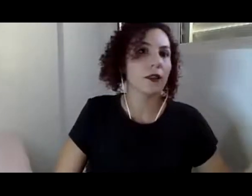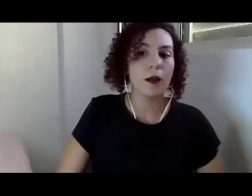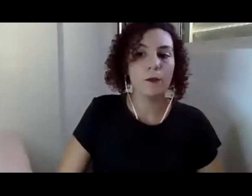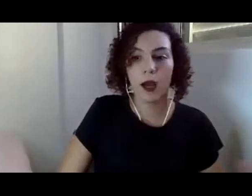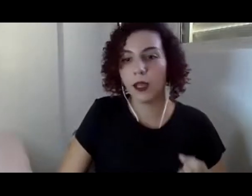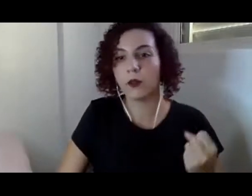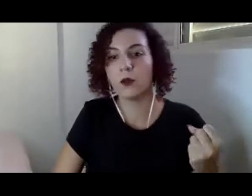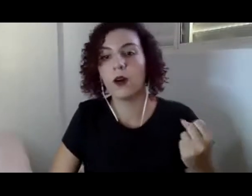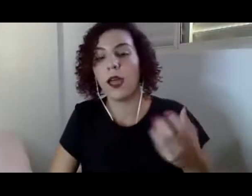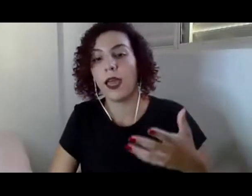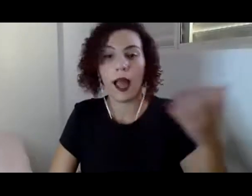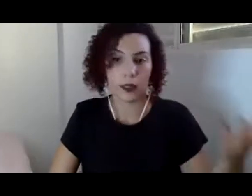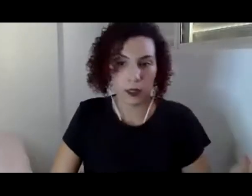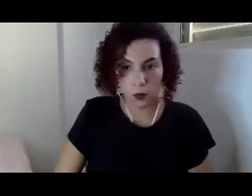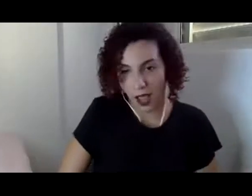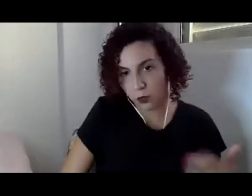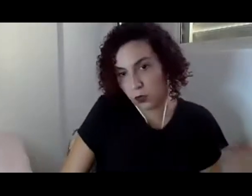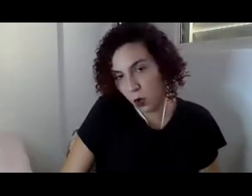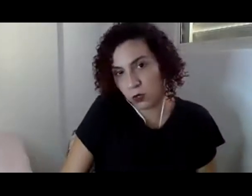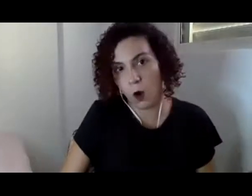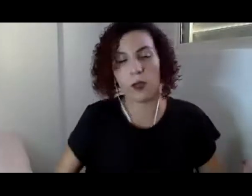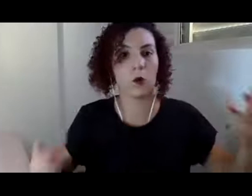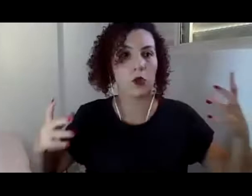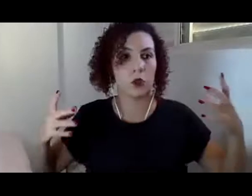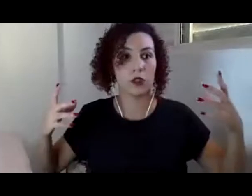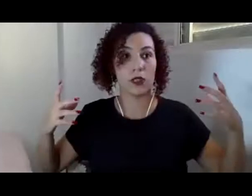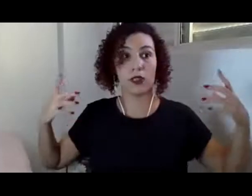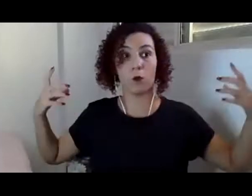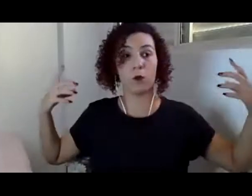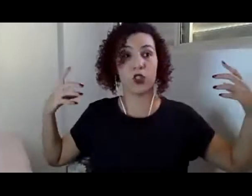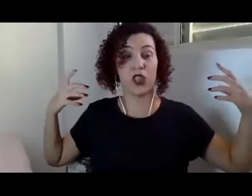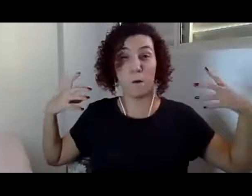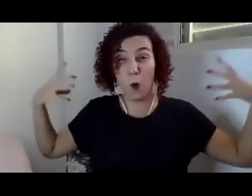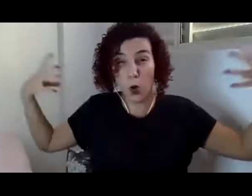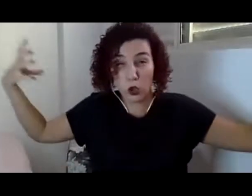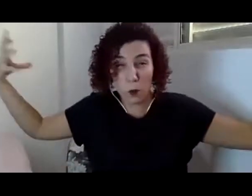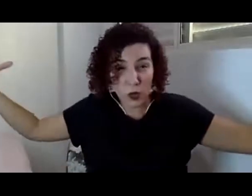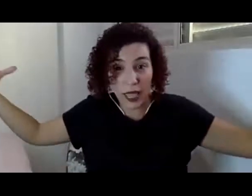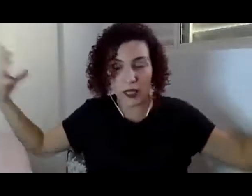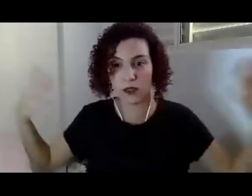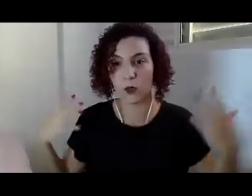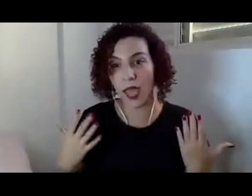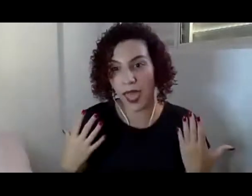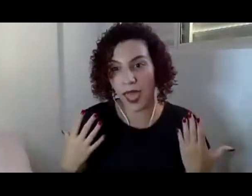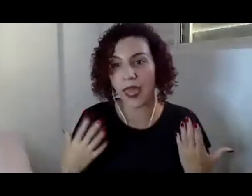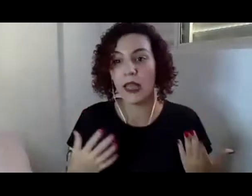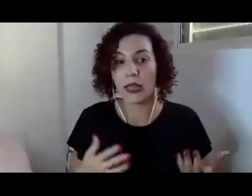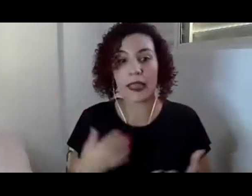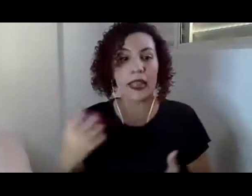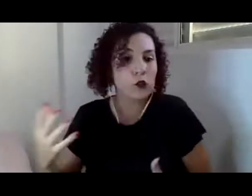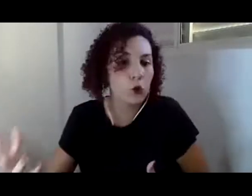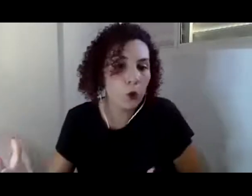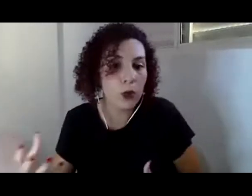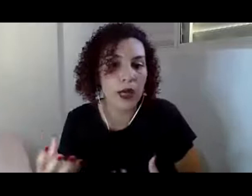para tamanho, aqui no caso som não, mas eu consigo dizer se é muito barulhento, se não é,